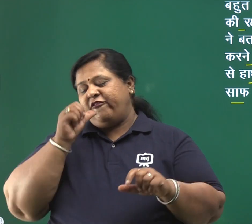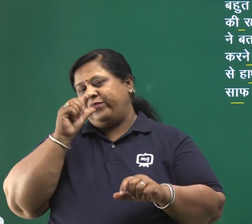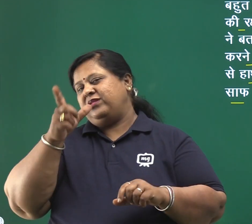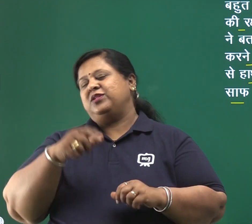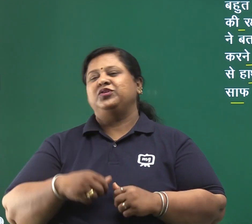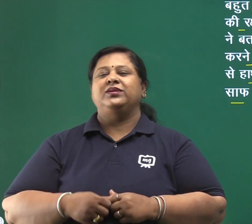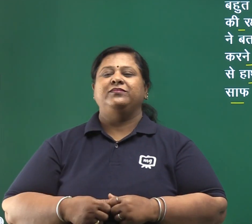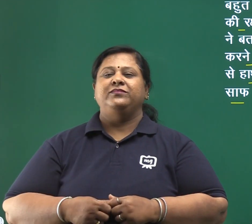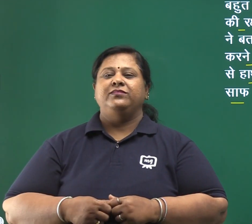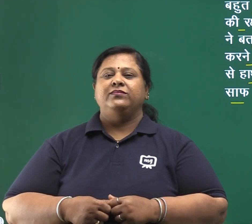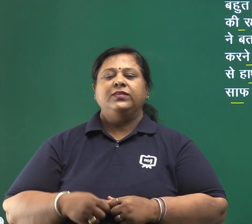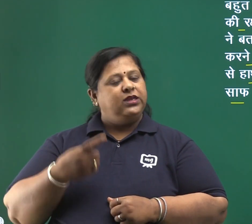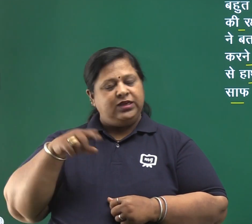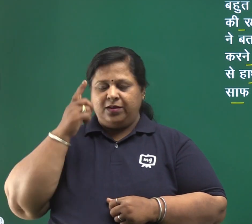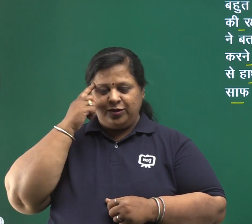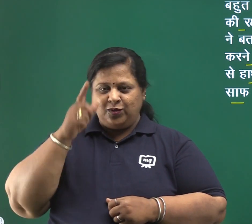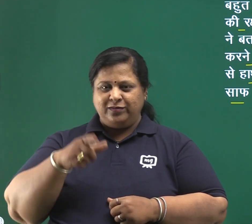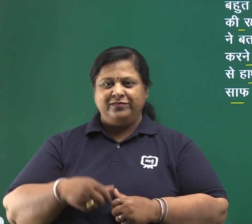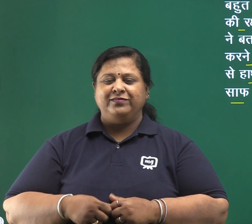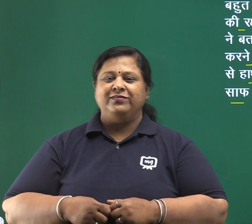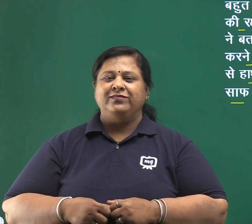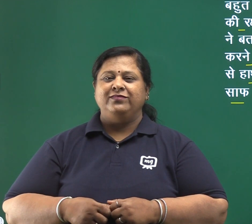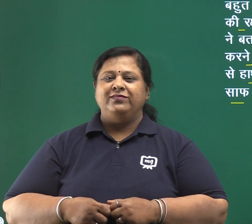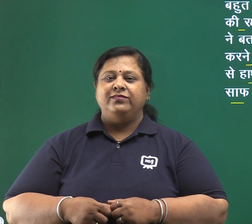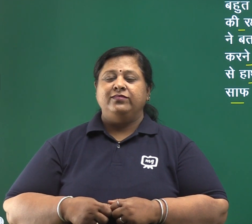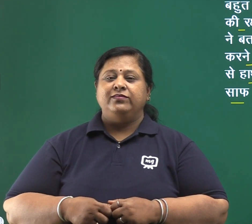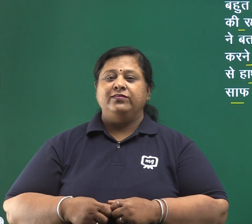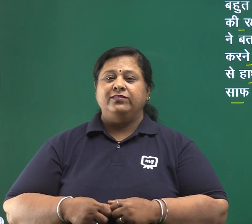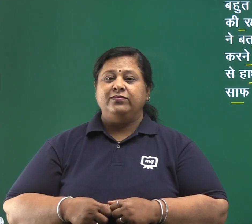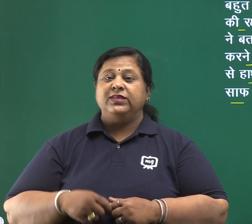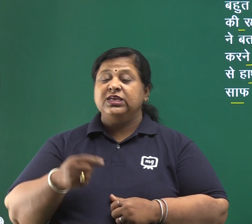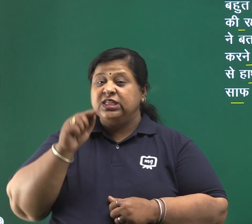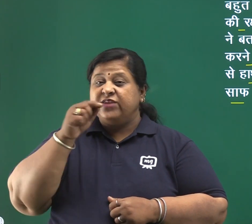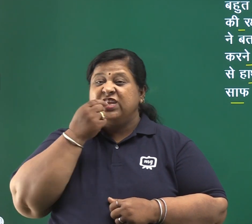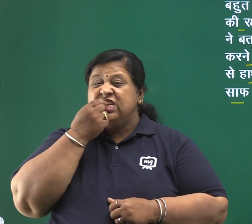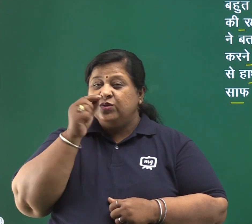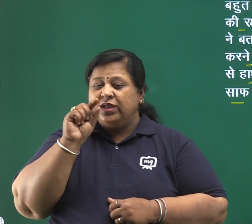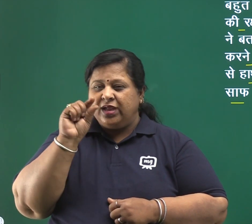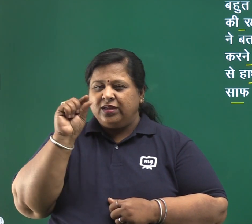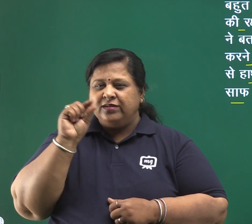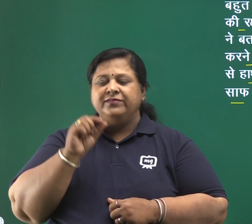चाहिए। ठीक है बच्चों। और जो सफ़ेद कण होते हैं